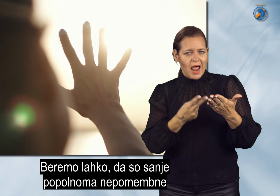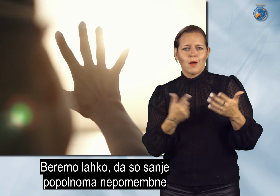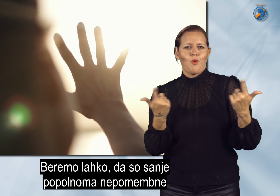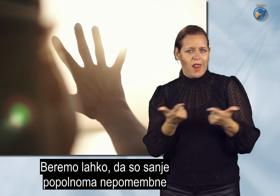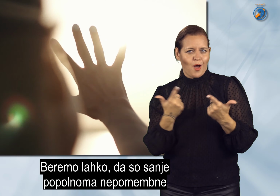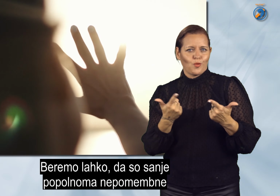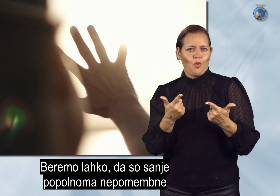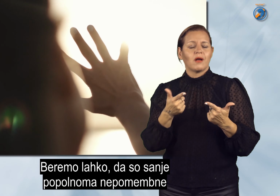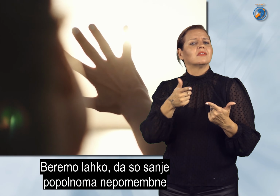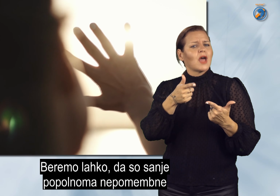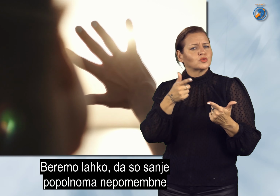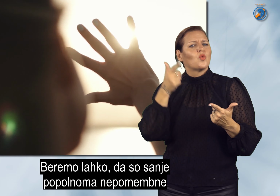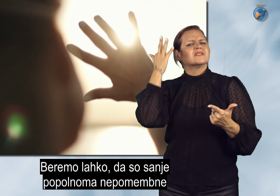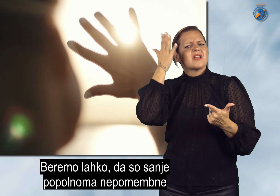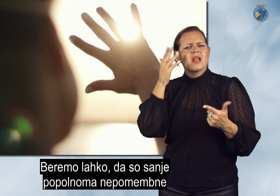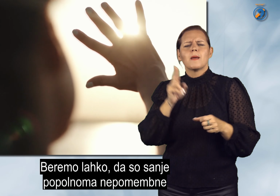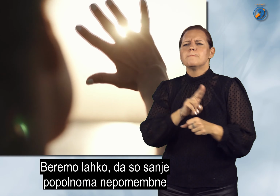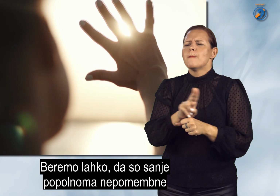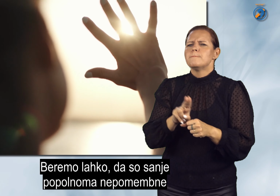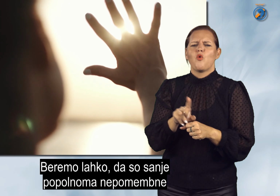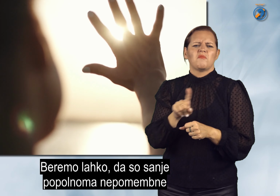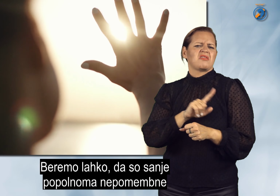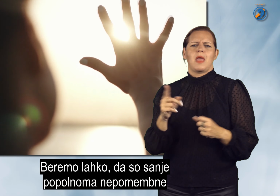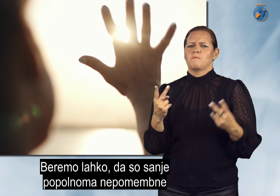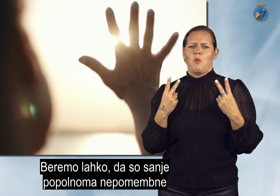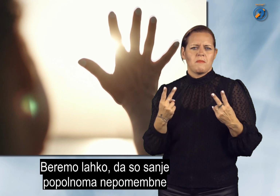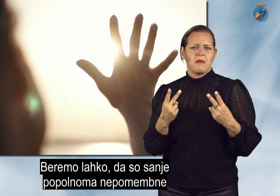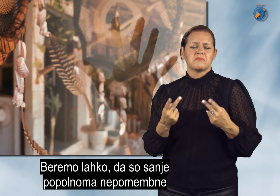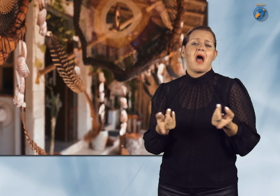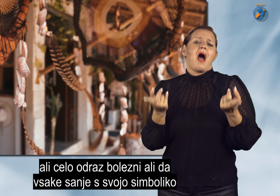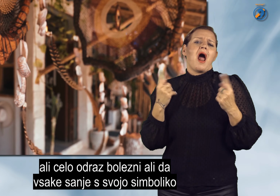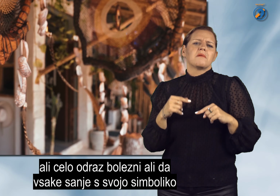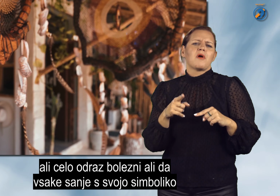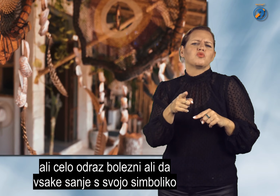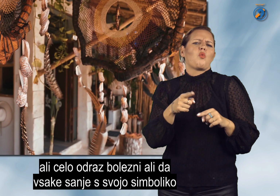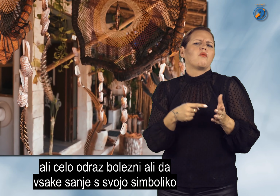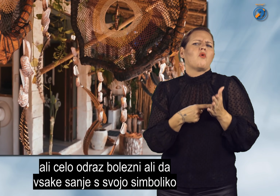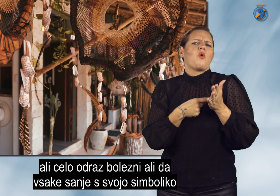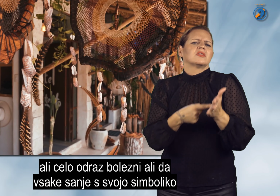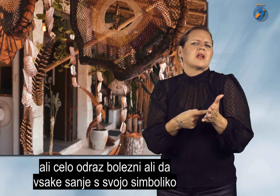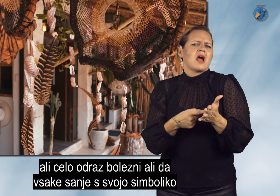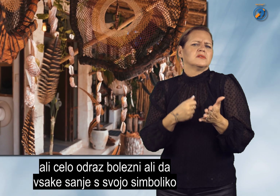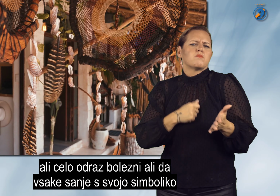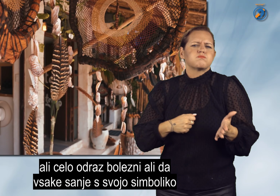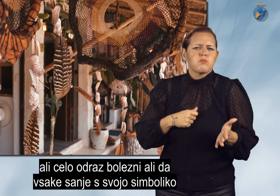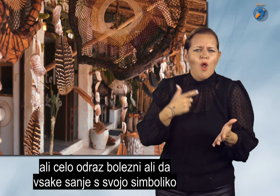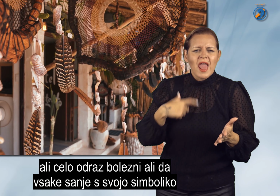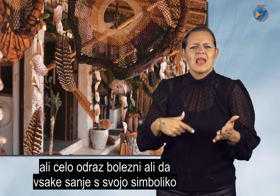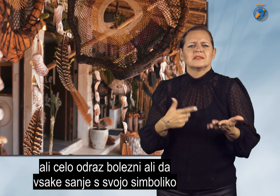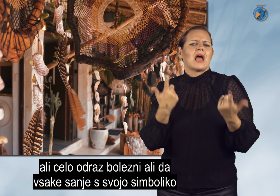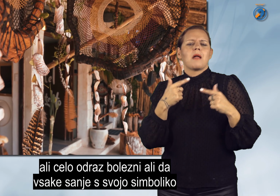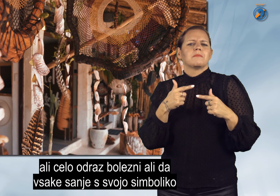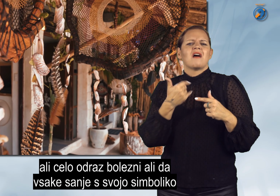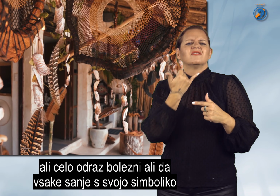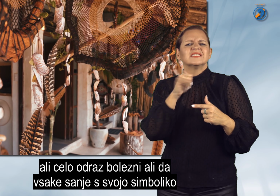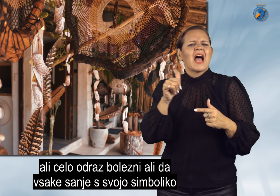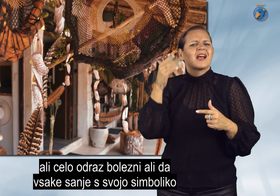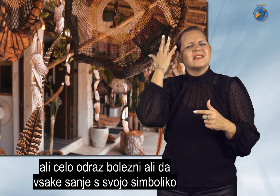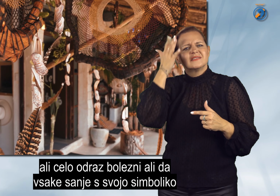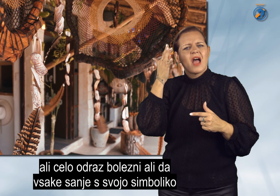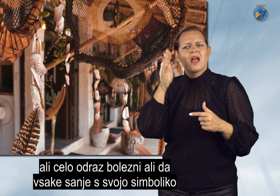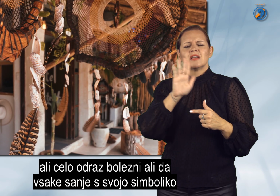Beremo lahko, da so sanje popolnoma nepomembne ali celo odraz bolezni, ali da vsake sanje s